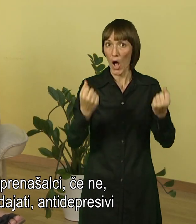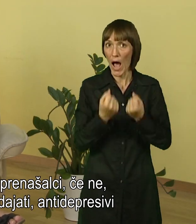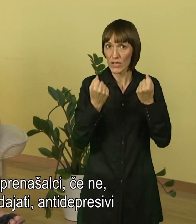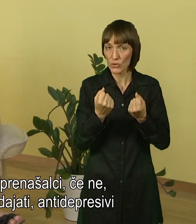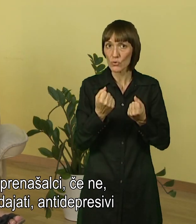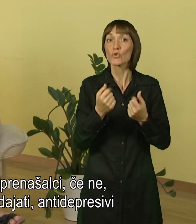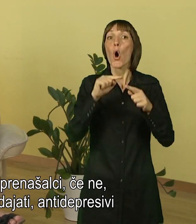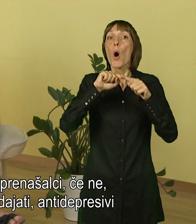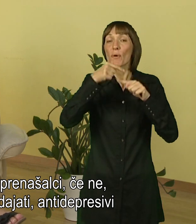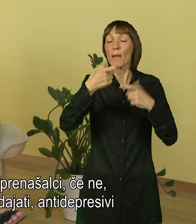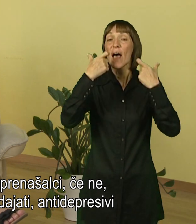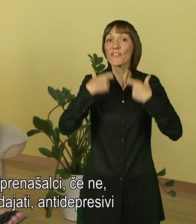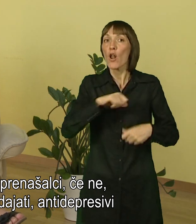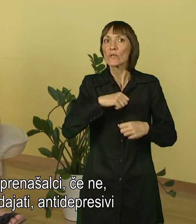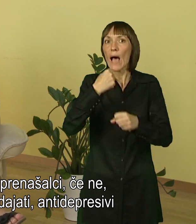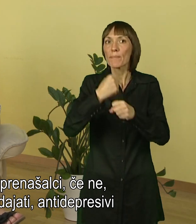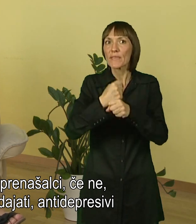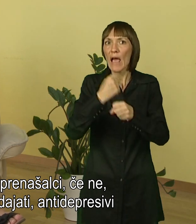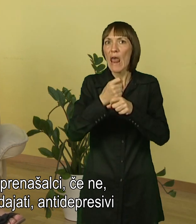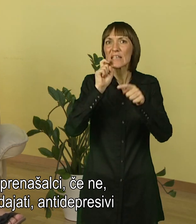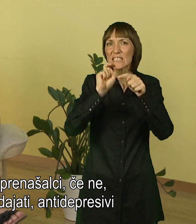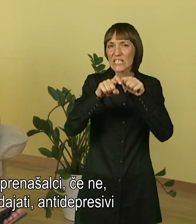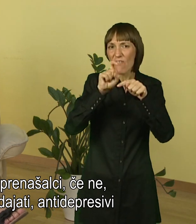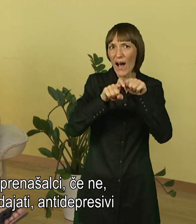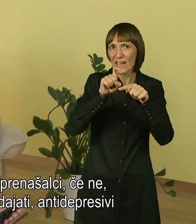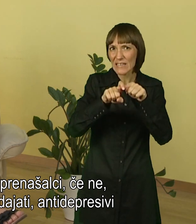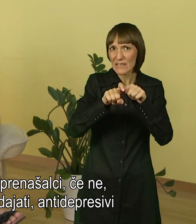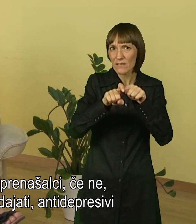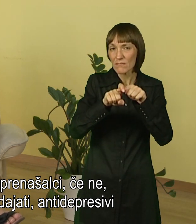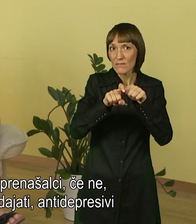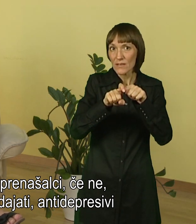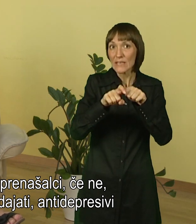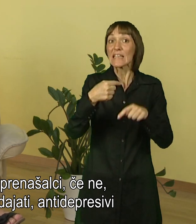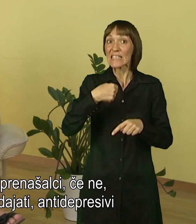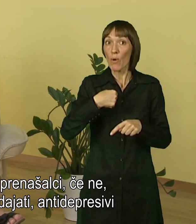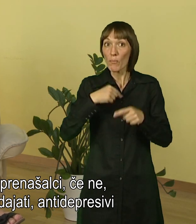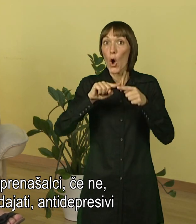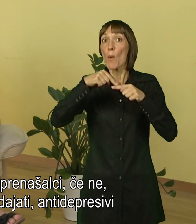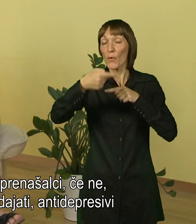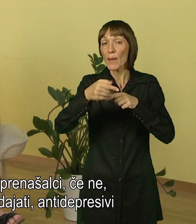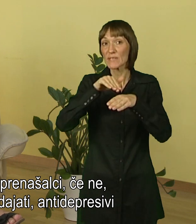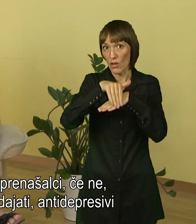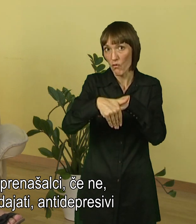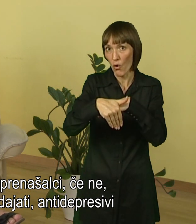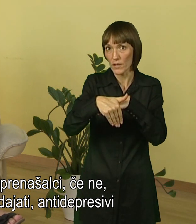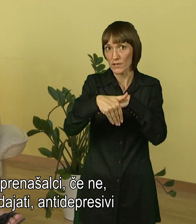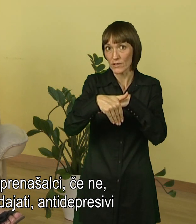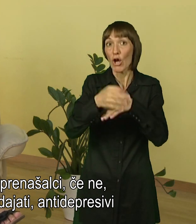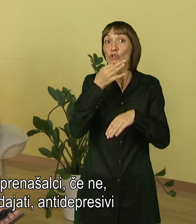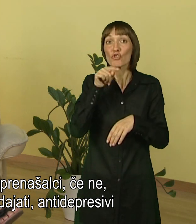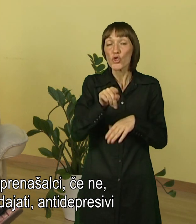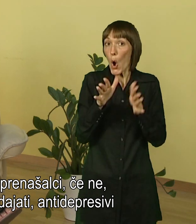snovi, neki prenašalci, serotoninare se rečemo temu strokovno, ki se tvorijo ob fizični